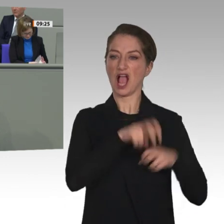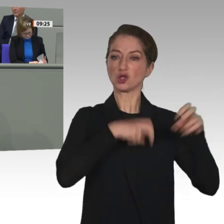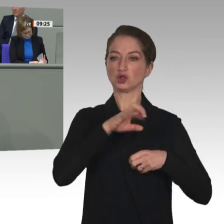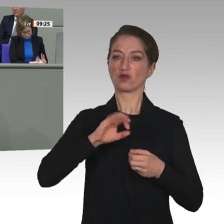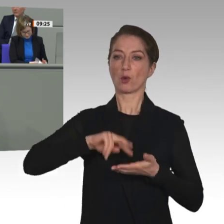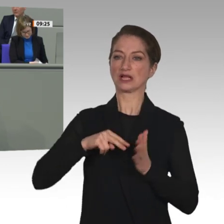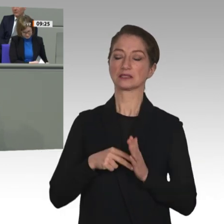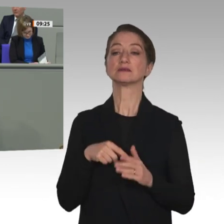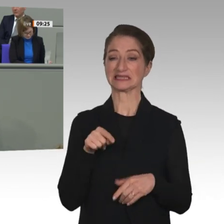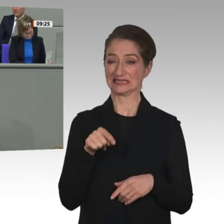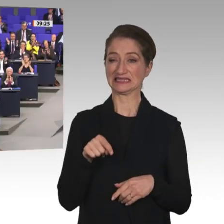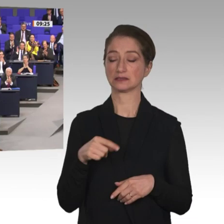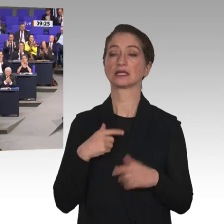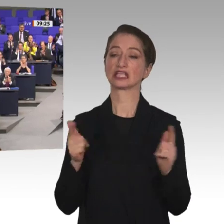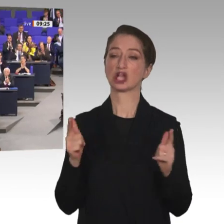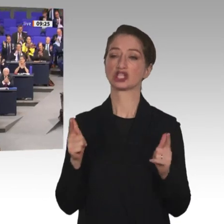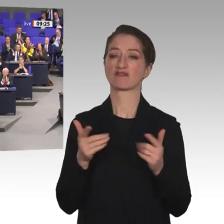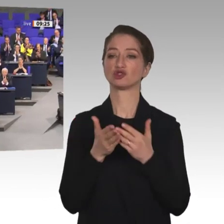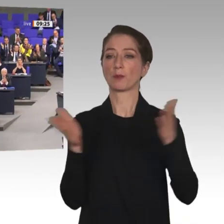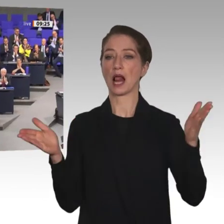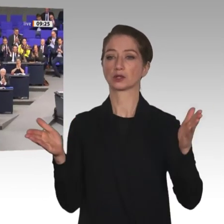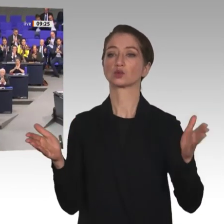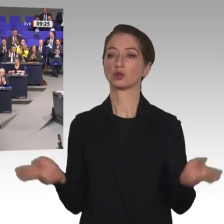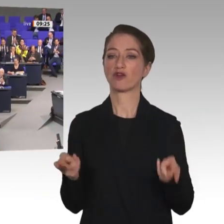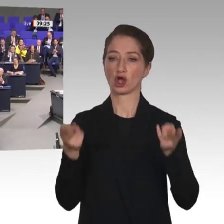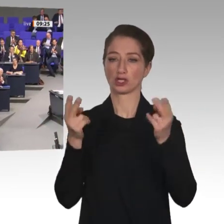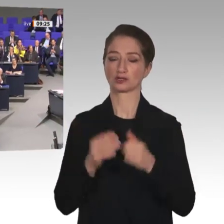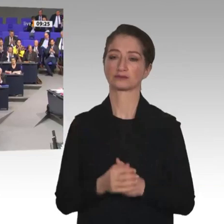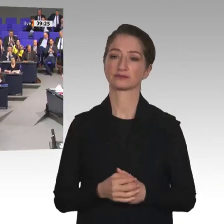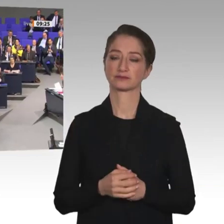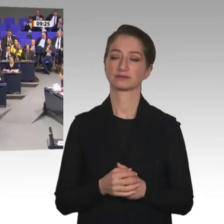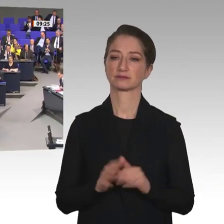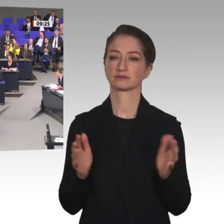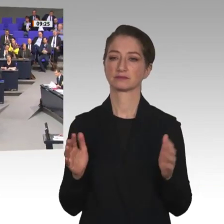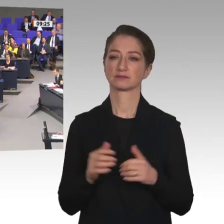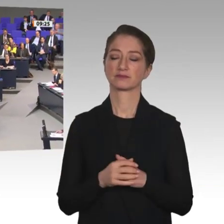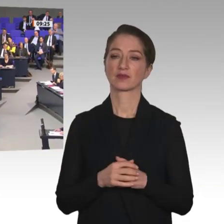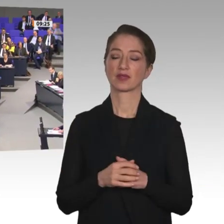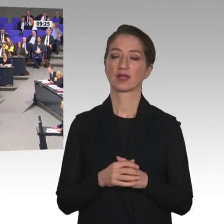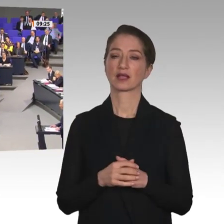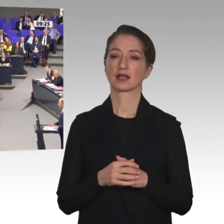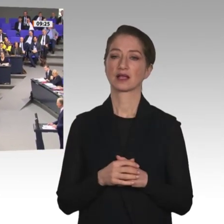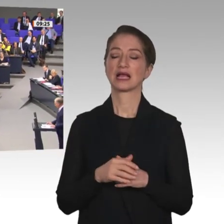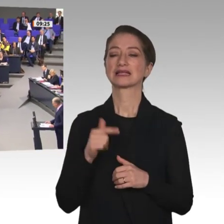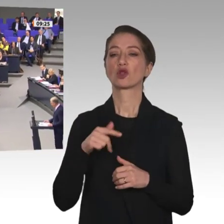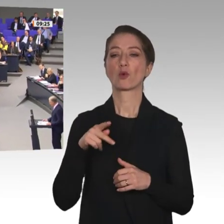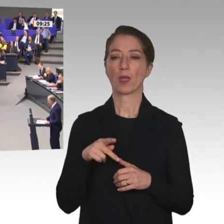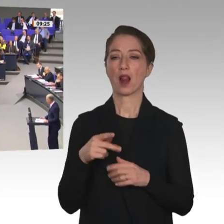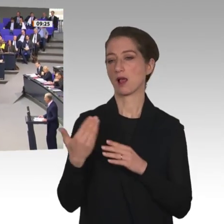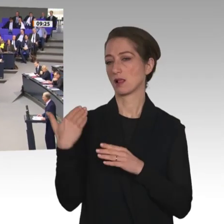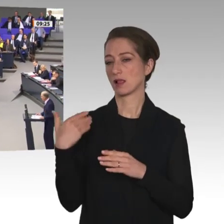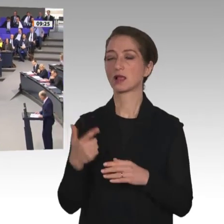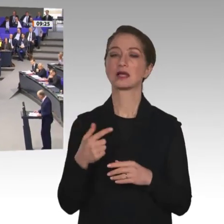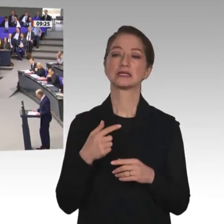unserer Gesellschaft voran. Meine Damen und Herren, erst vor wenigen Tagen hat unser Parteivorsitzender Tino Chrupalla vor einem